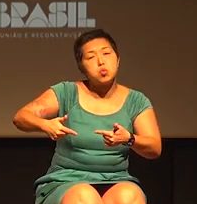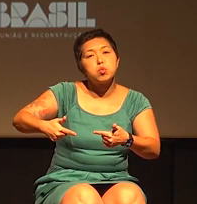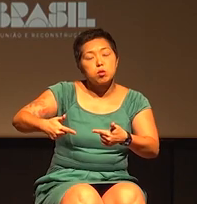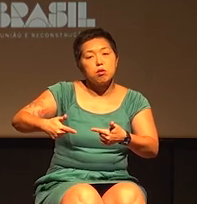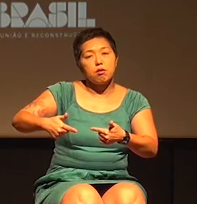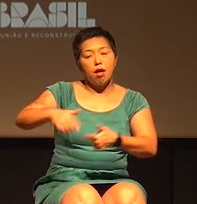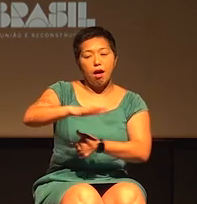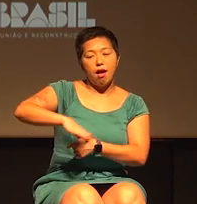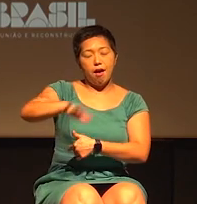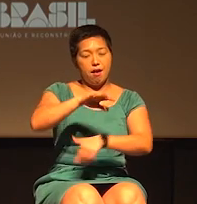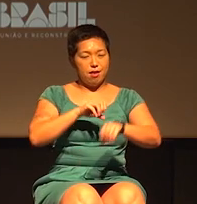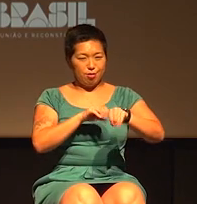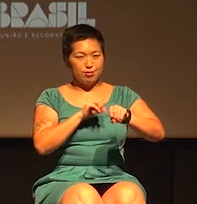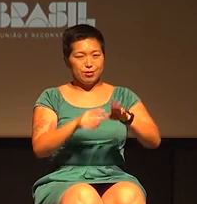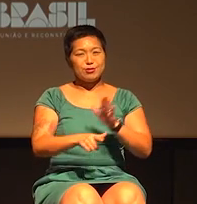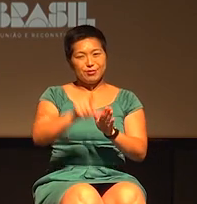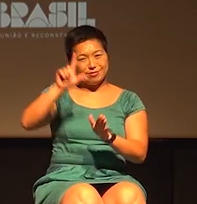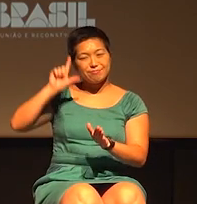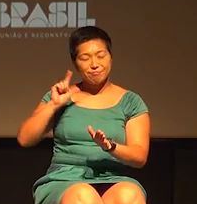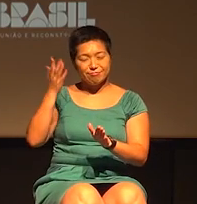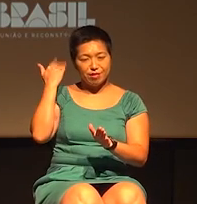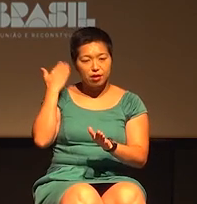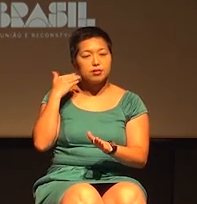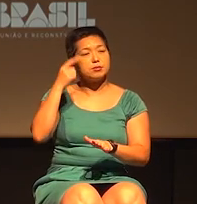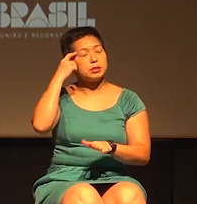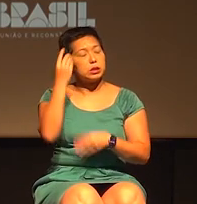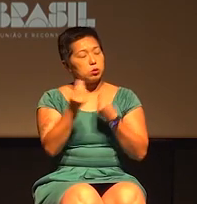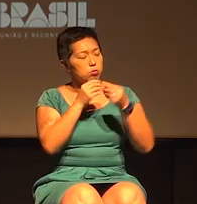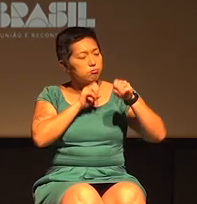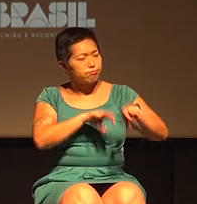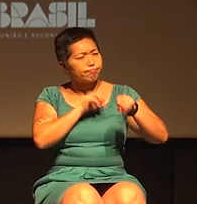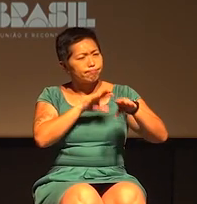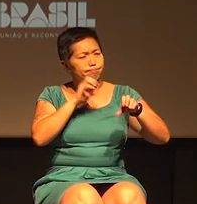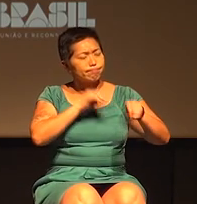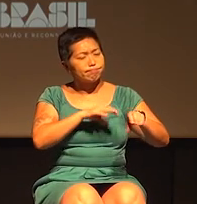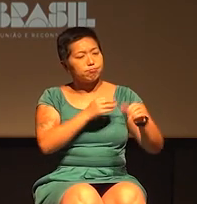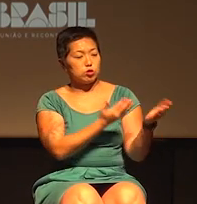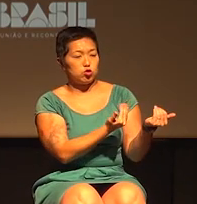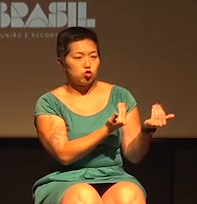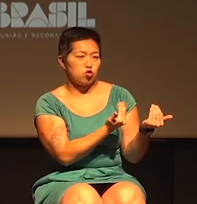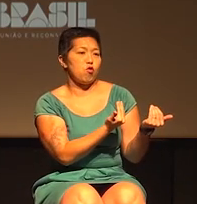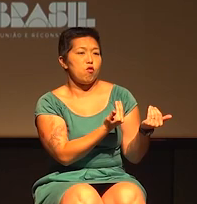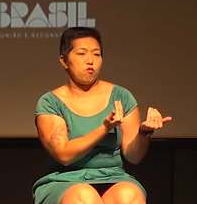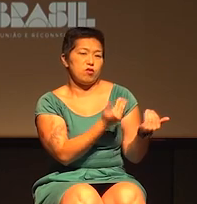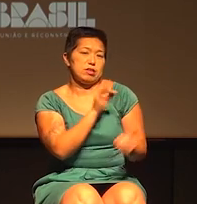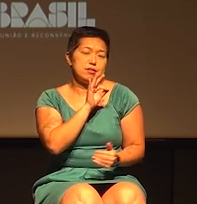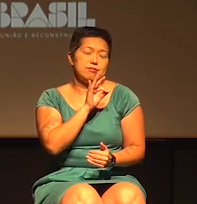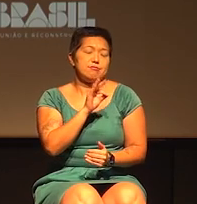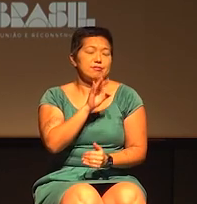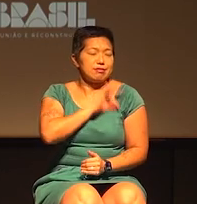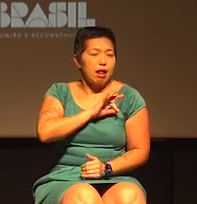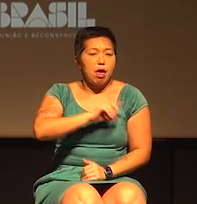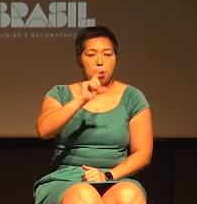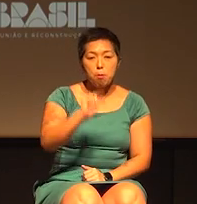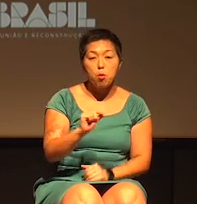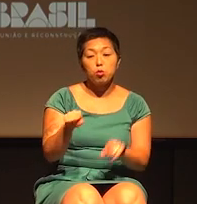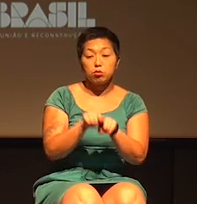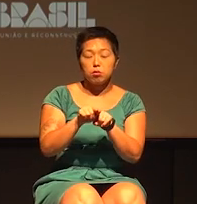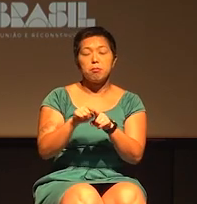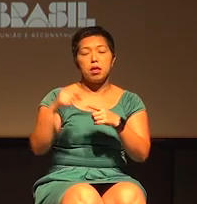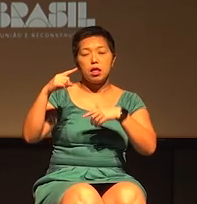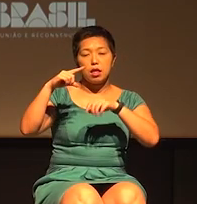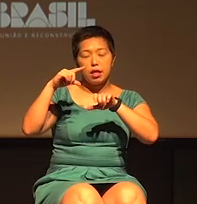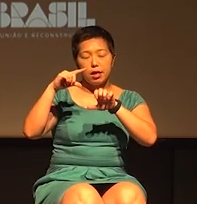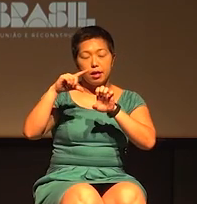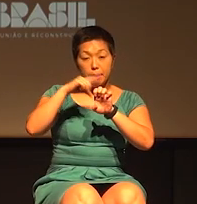Meio educação Nacional antes né formação de jovens de baixa renda de impulsionando empreendedores